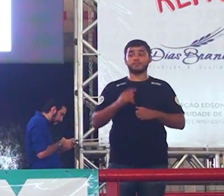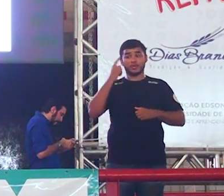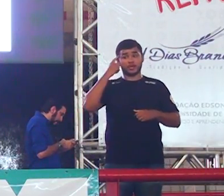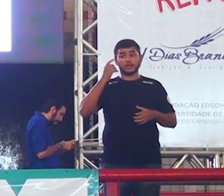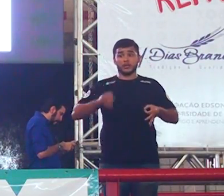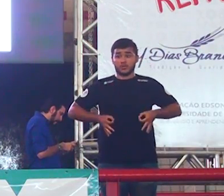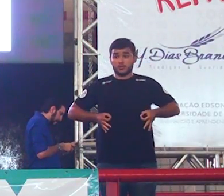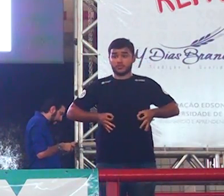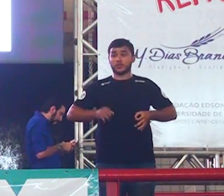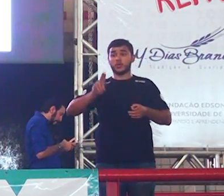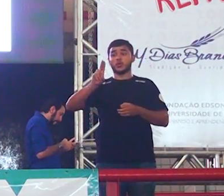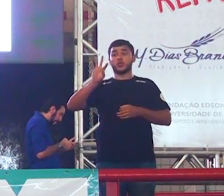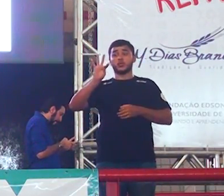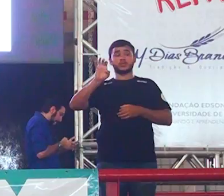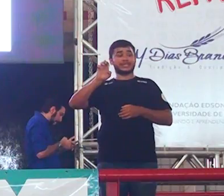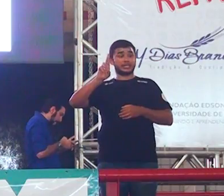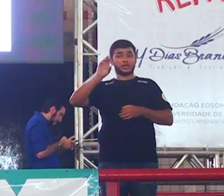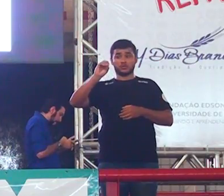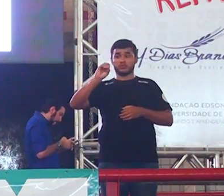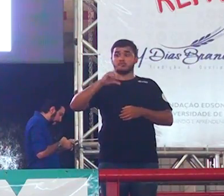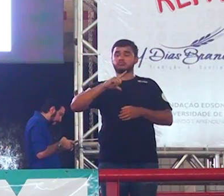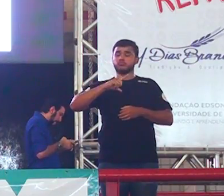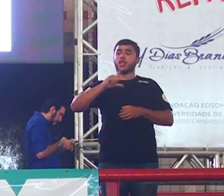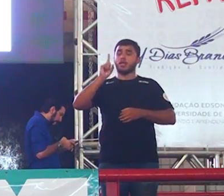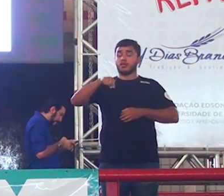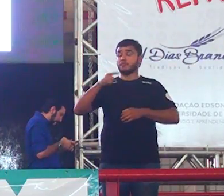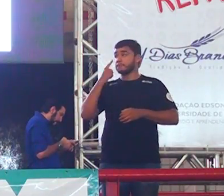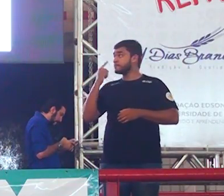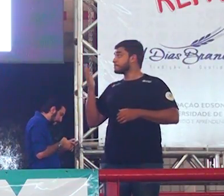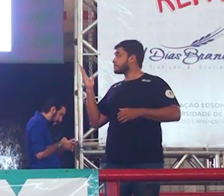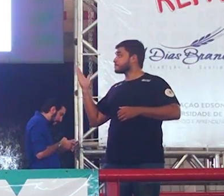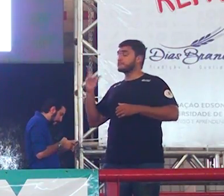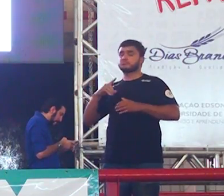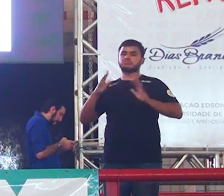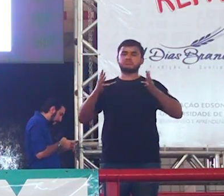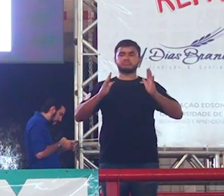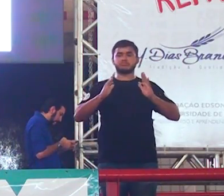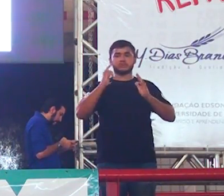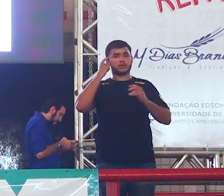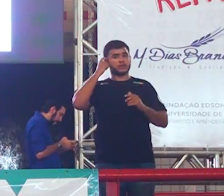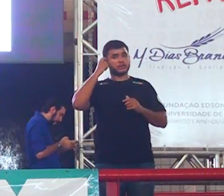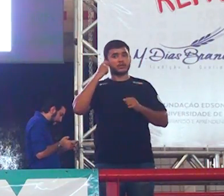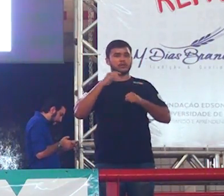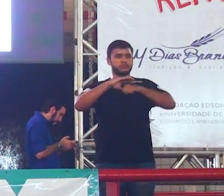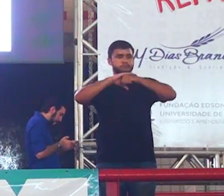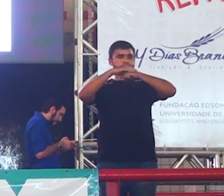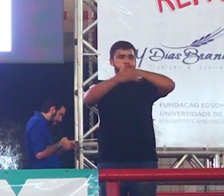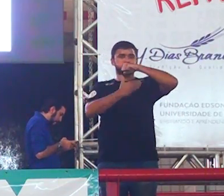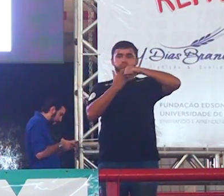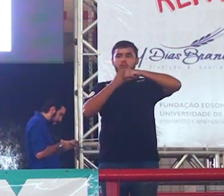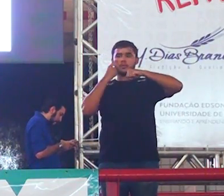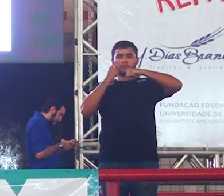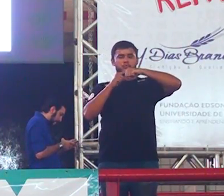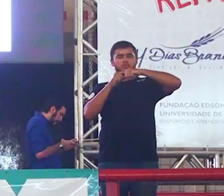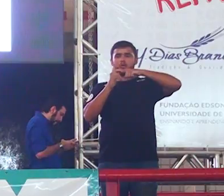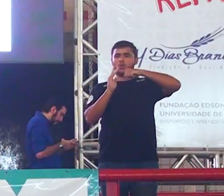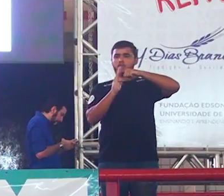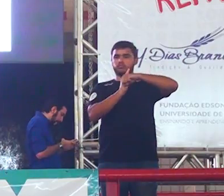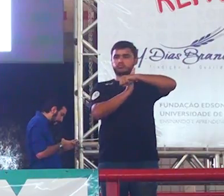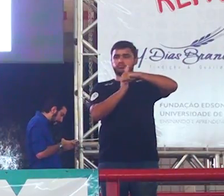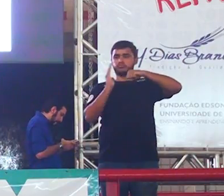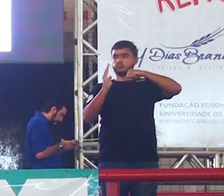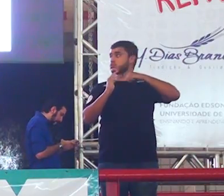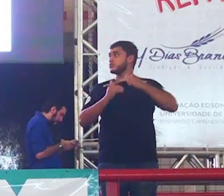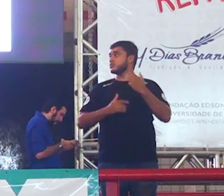órgão gestacional. Geralmente o útero, na proporção, é mais ou menos do tamanho de um punho fechado. O meu útero é